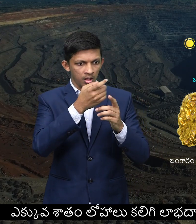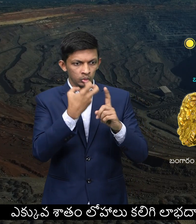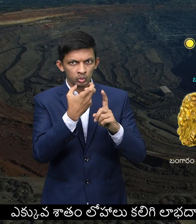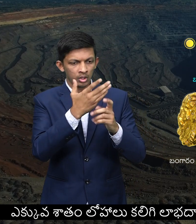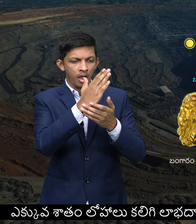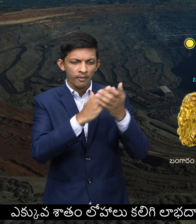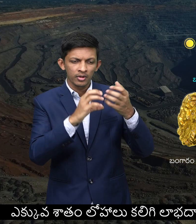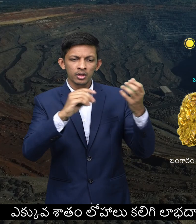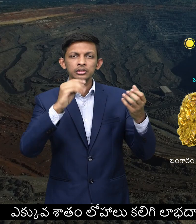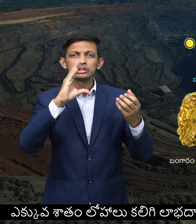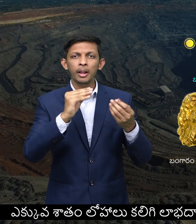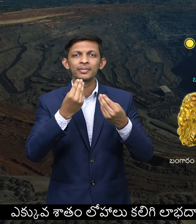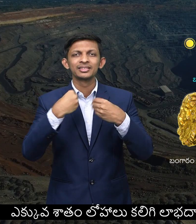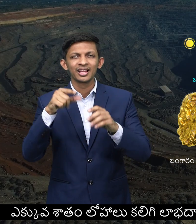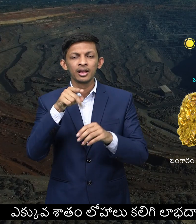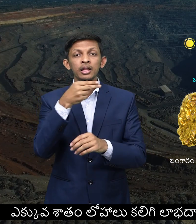అంటారు.